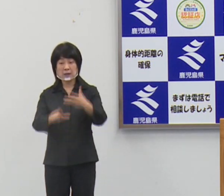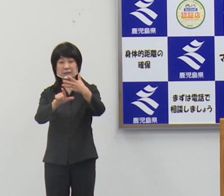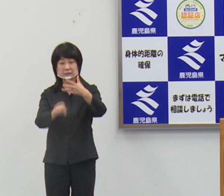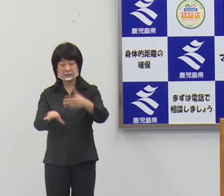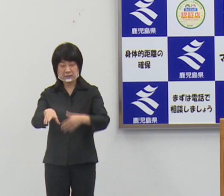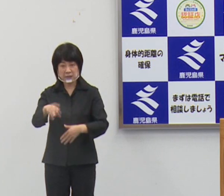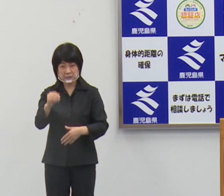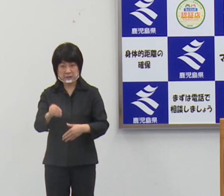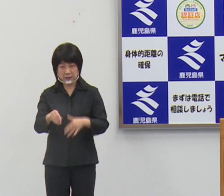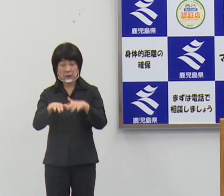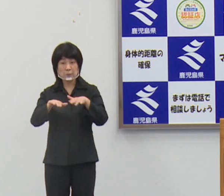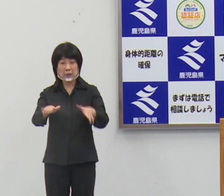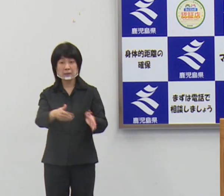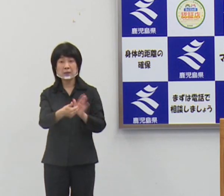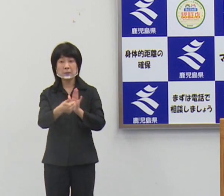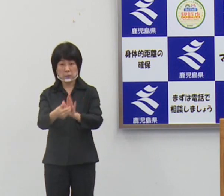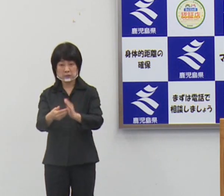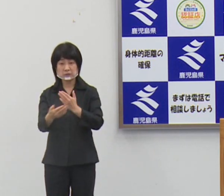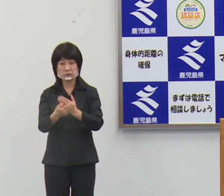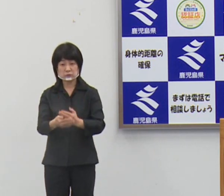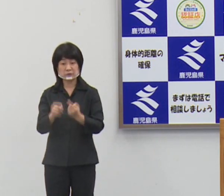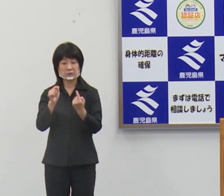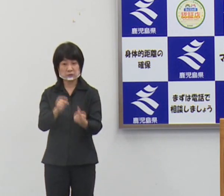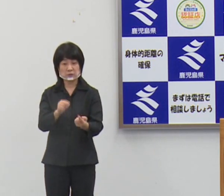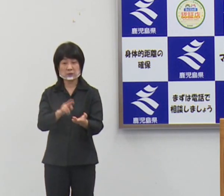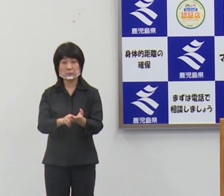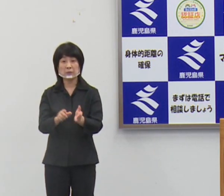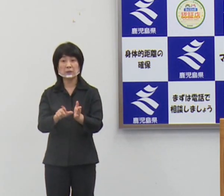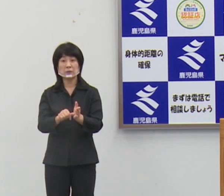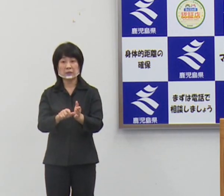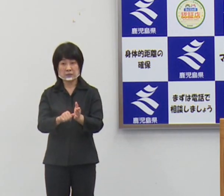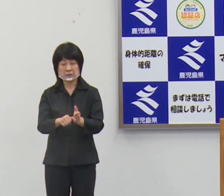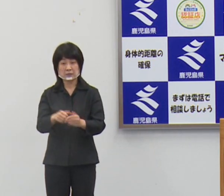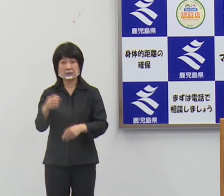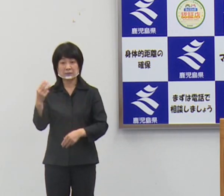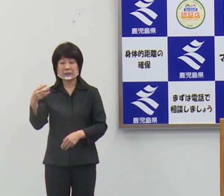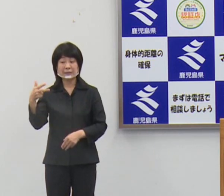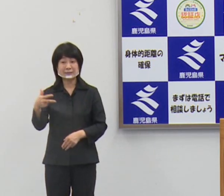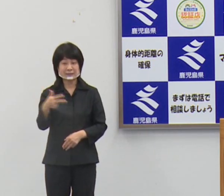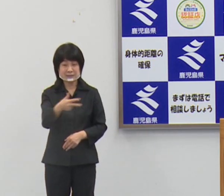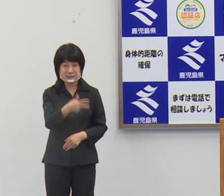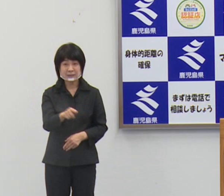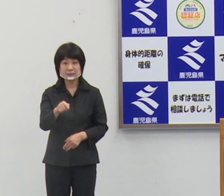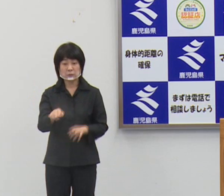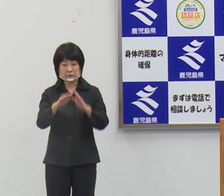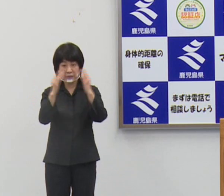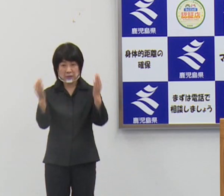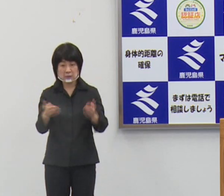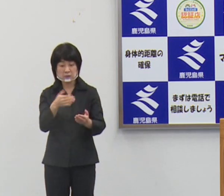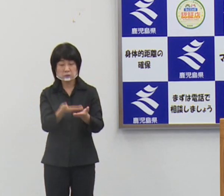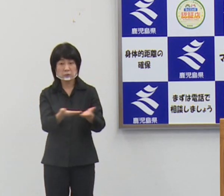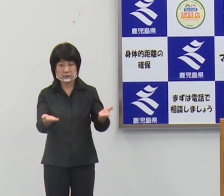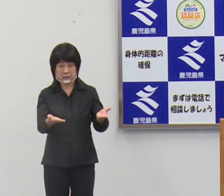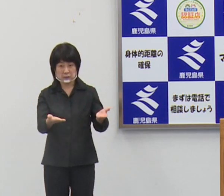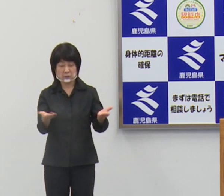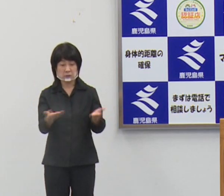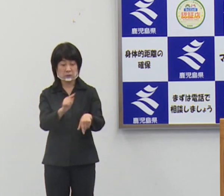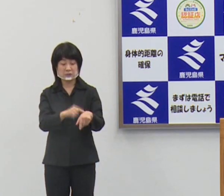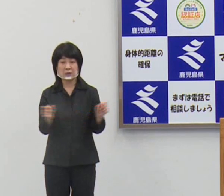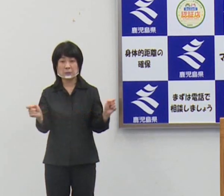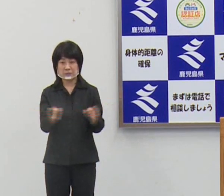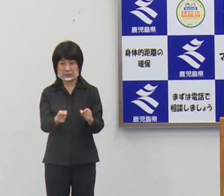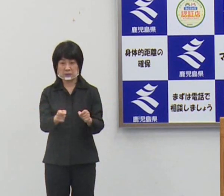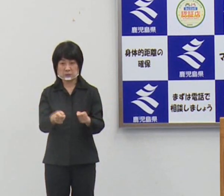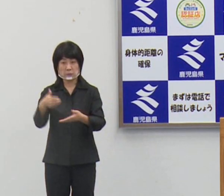延防止重点措置が県内に適用されたときに3市とあと全市町村への飲食店の営業時間短縮を求めたかと思います